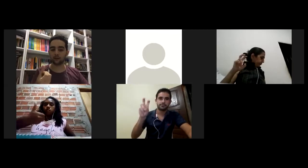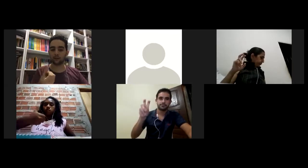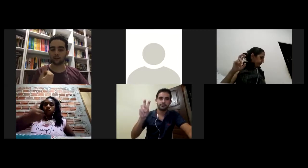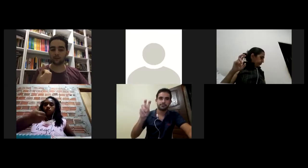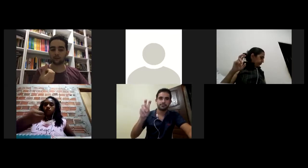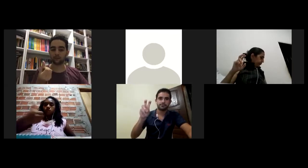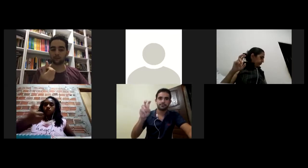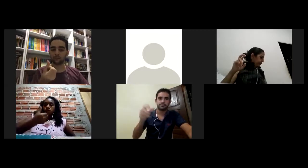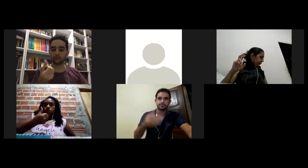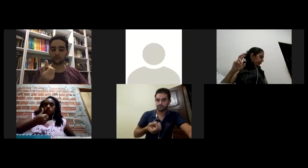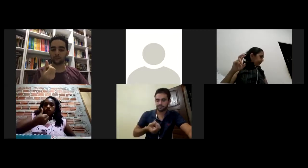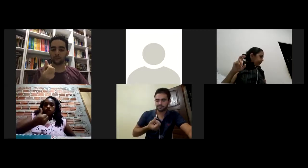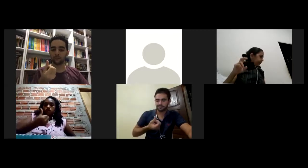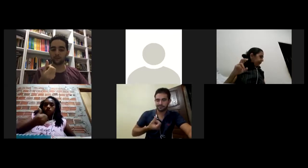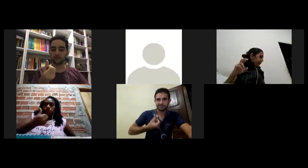sexto,